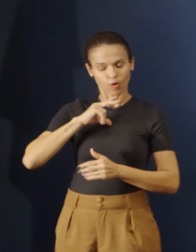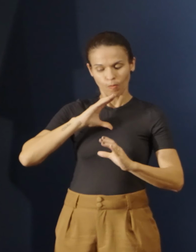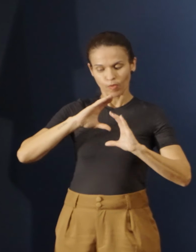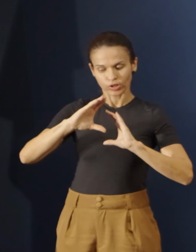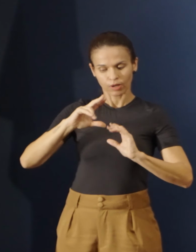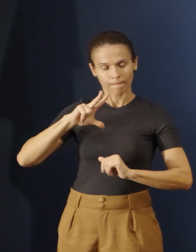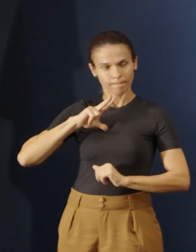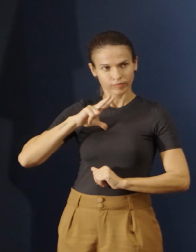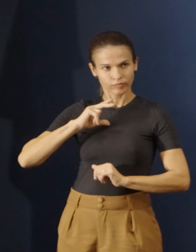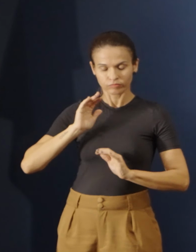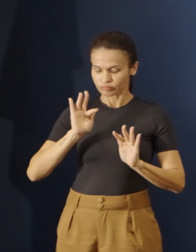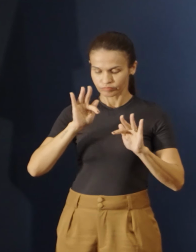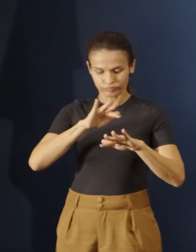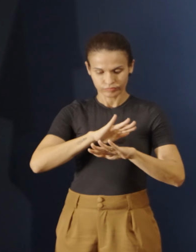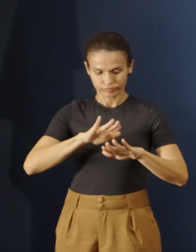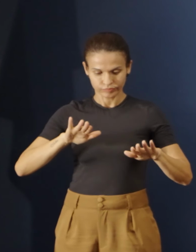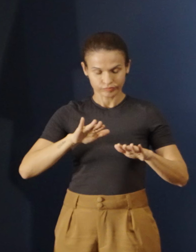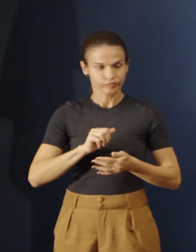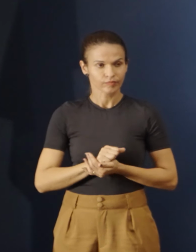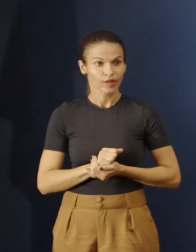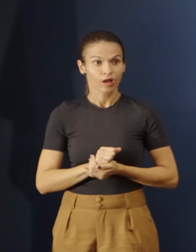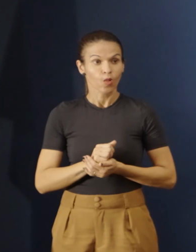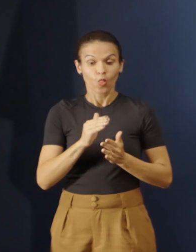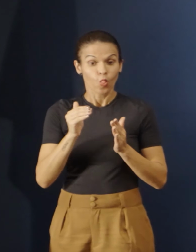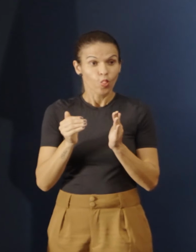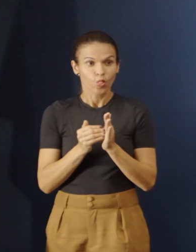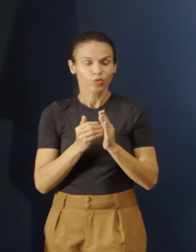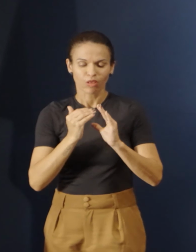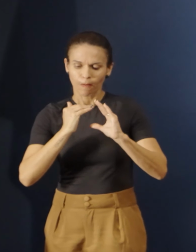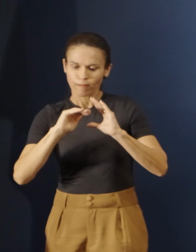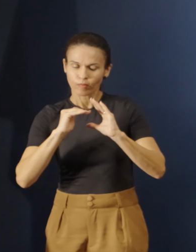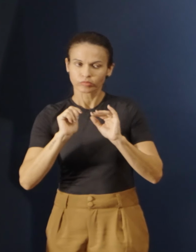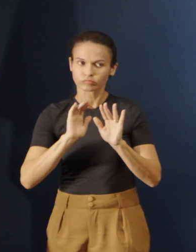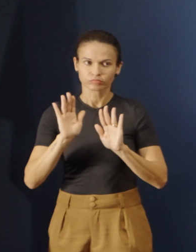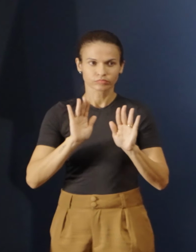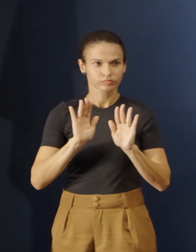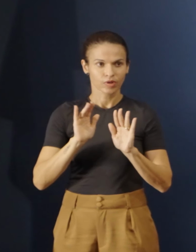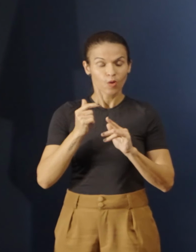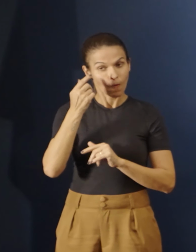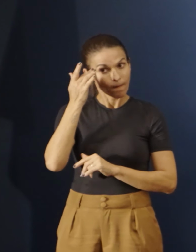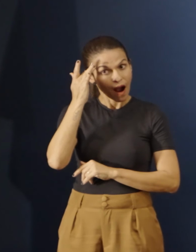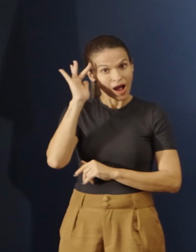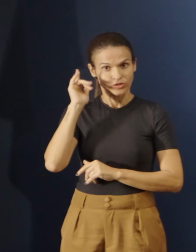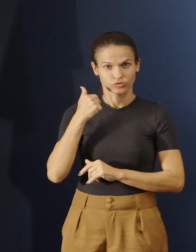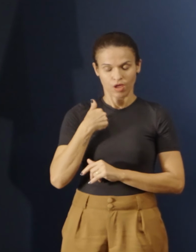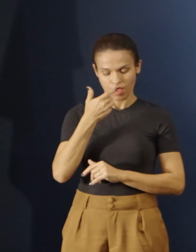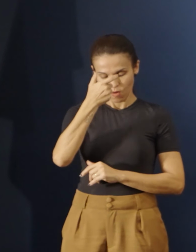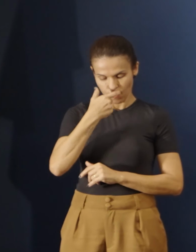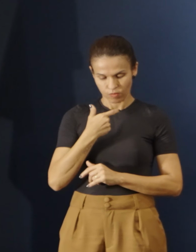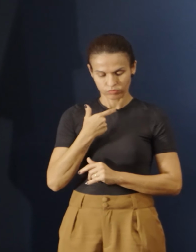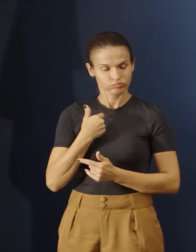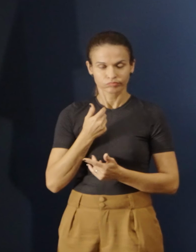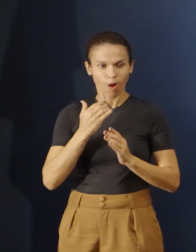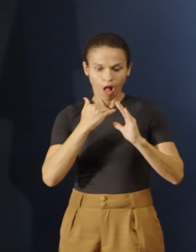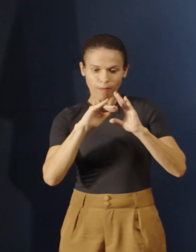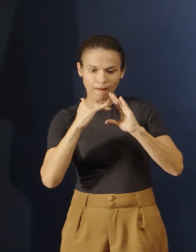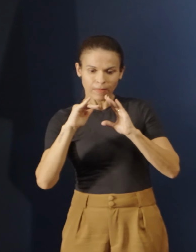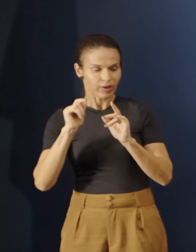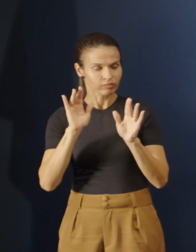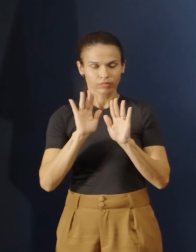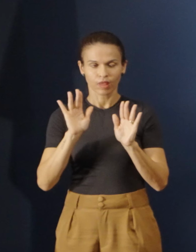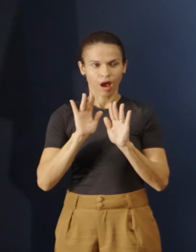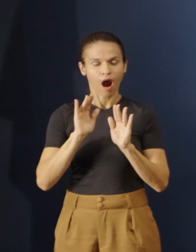final. Eu acho que nem tudo deve ser publicado. Vou ser muito sincero. Eu acho. Eu, Leandro, acho que nem tudo tem que ser publicado.